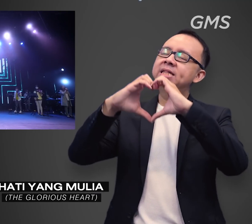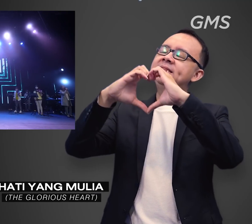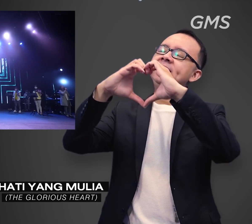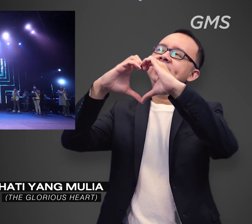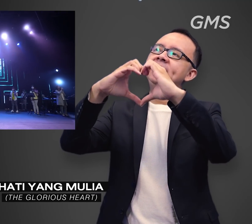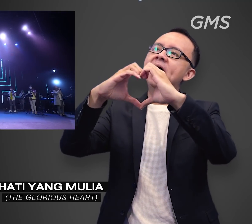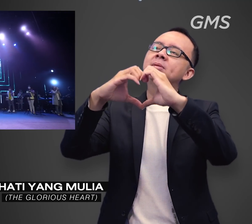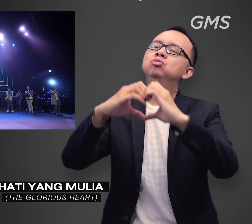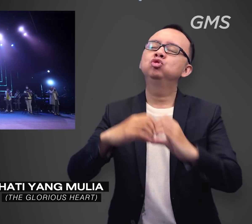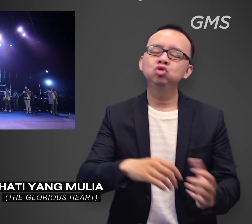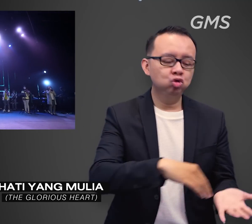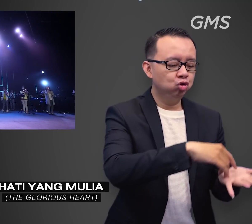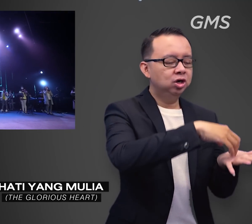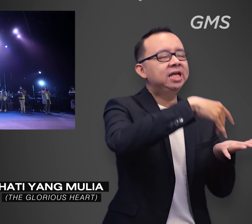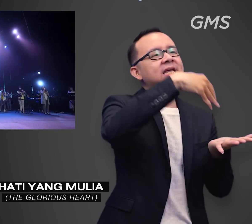hati yang